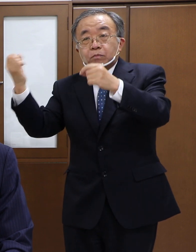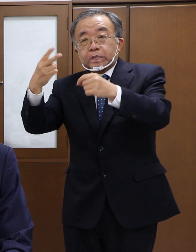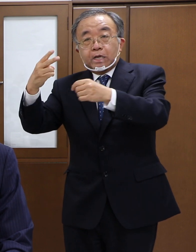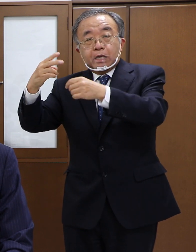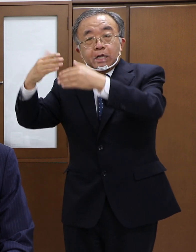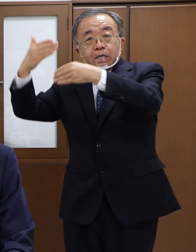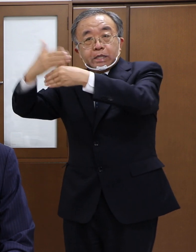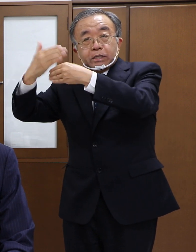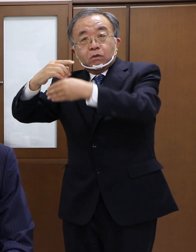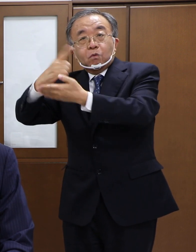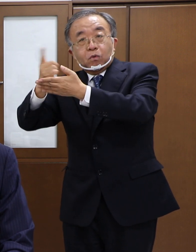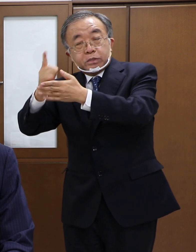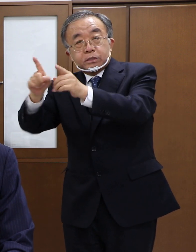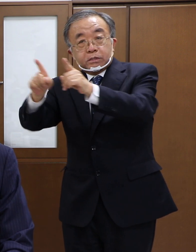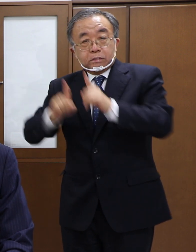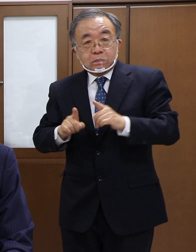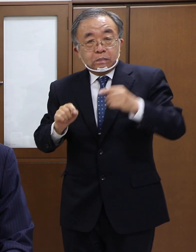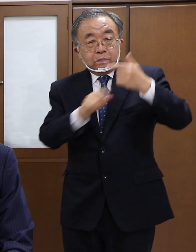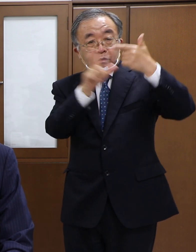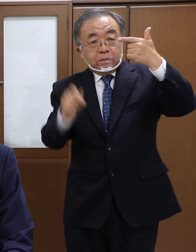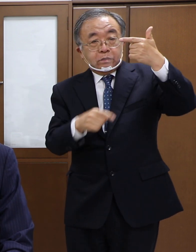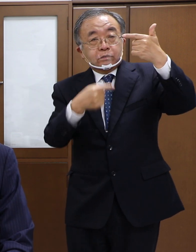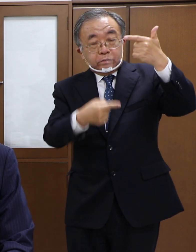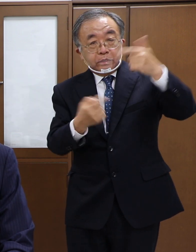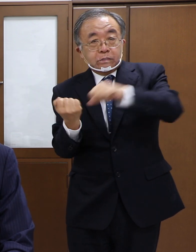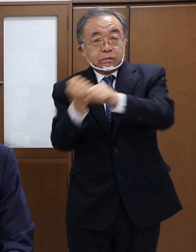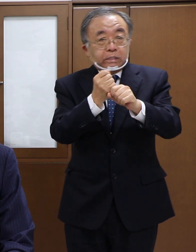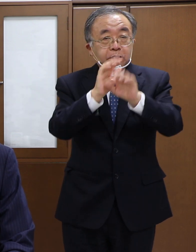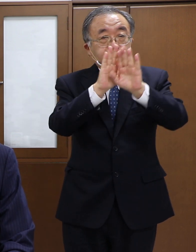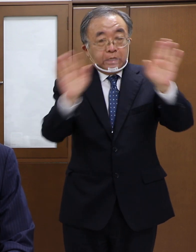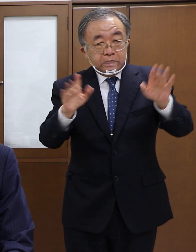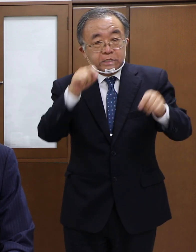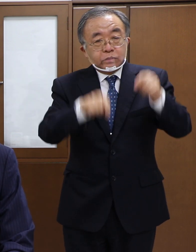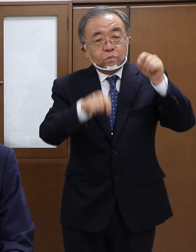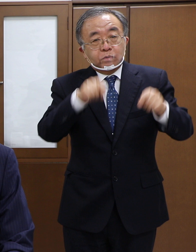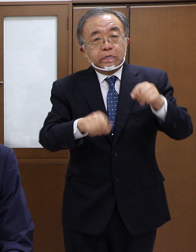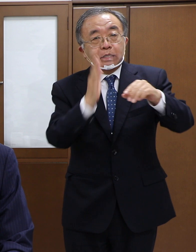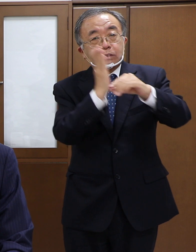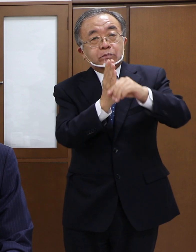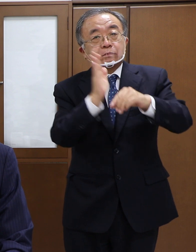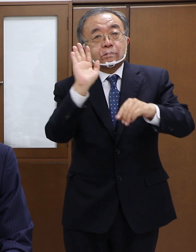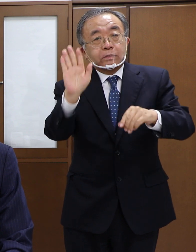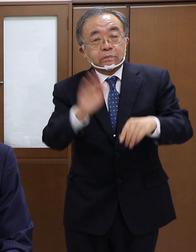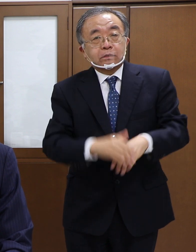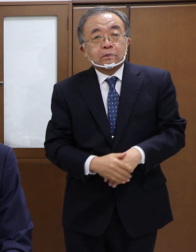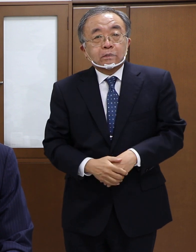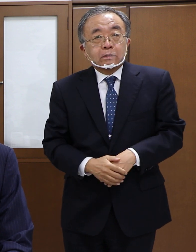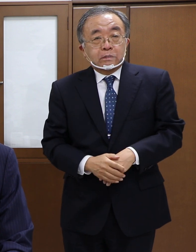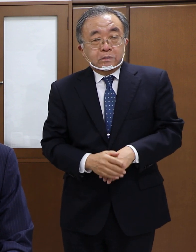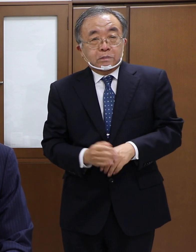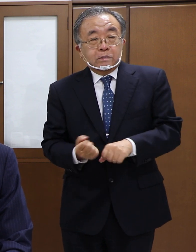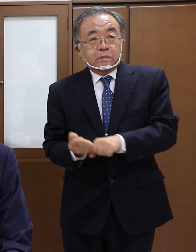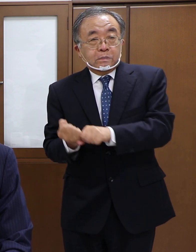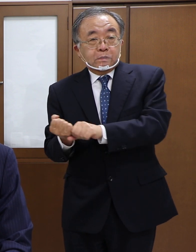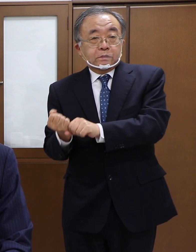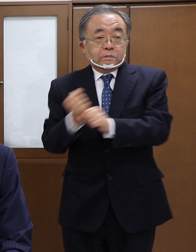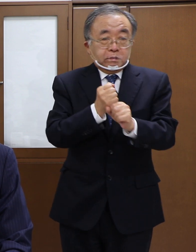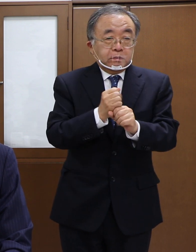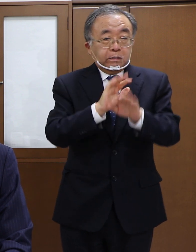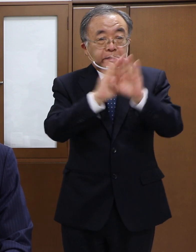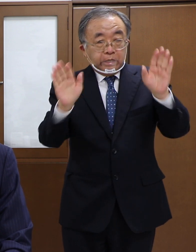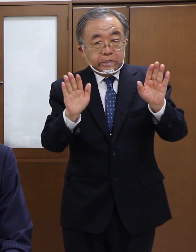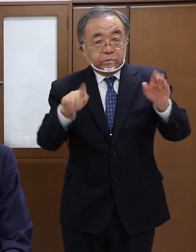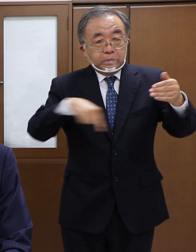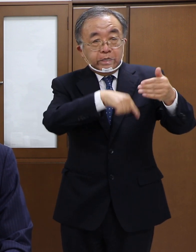え6月1日の再開に向けて調整を行っています。再開の詳細が決まり次